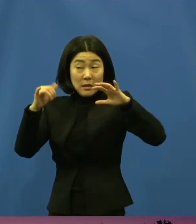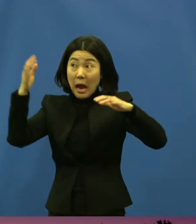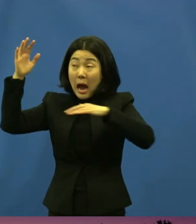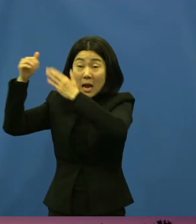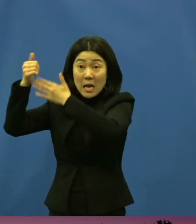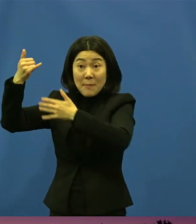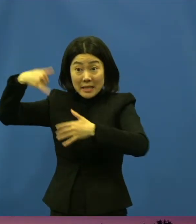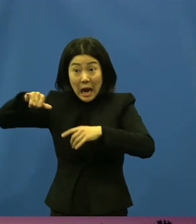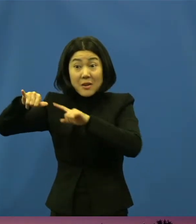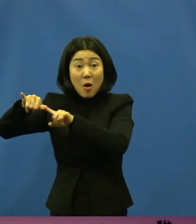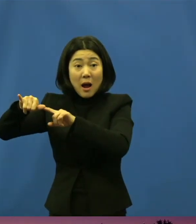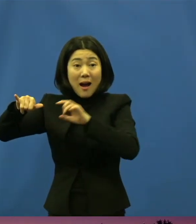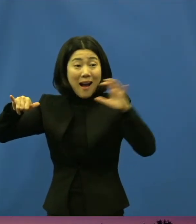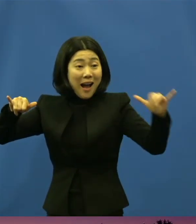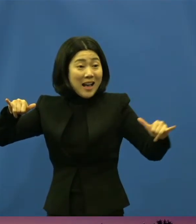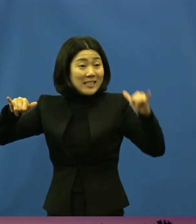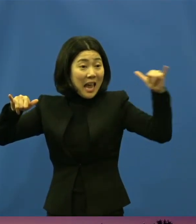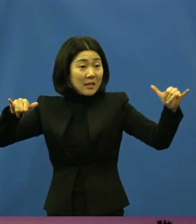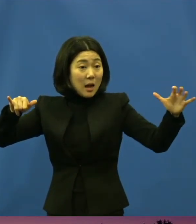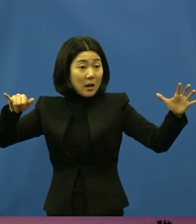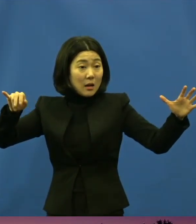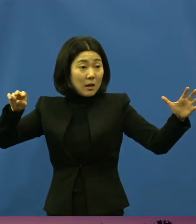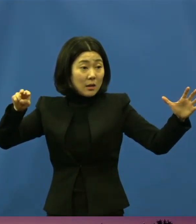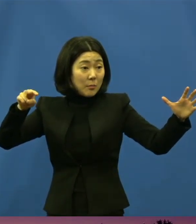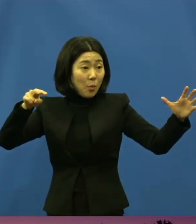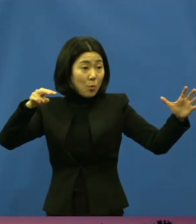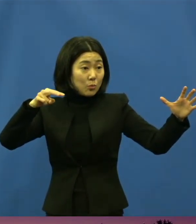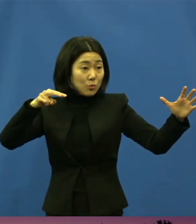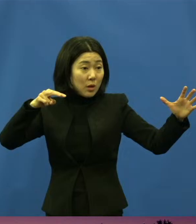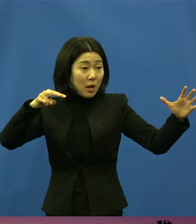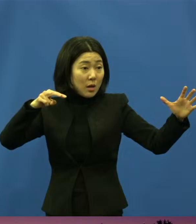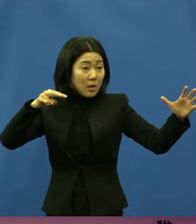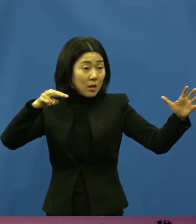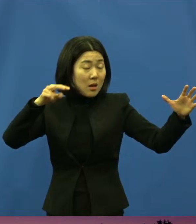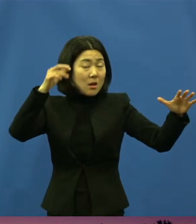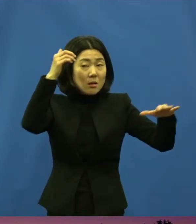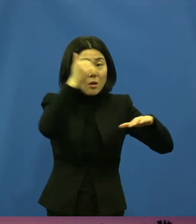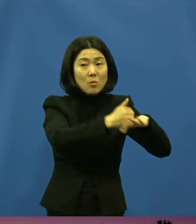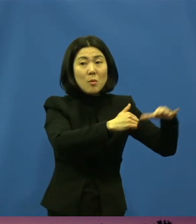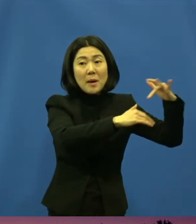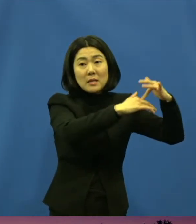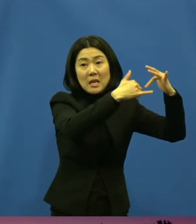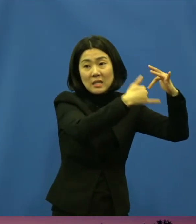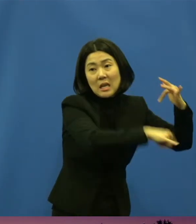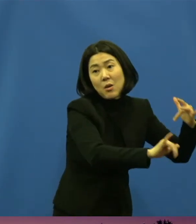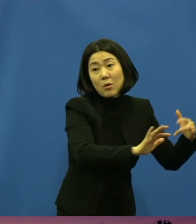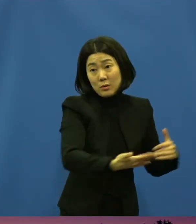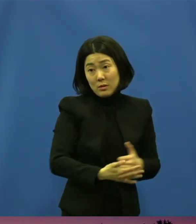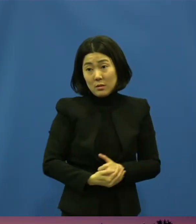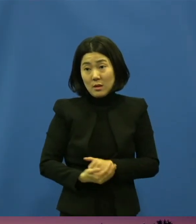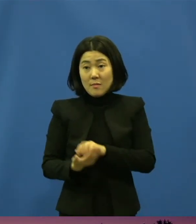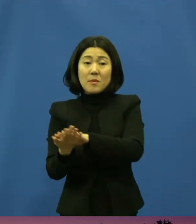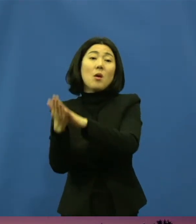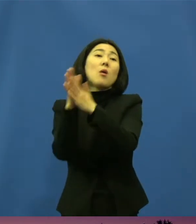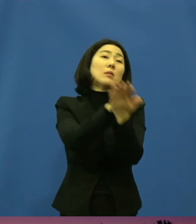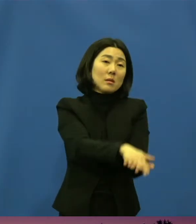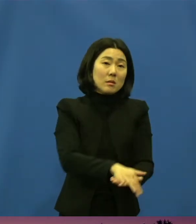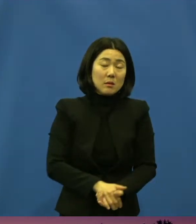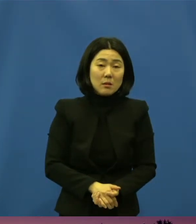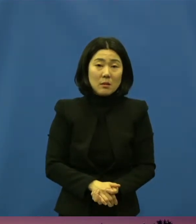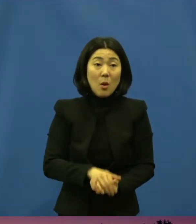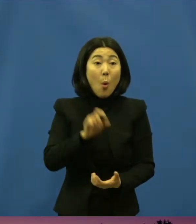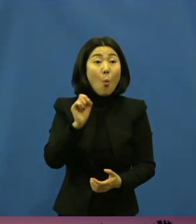영광을 드러내는 자로 살아가야 되는 사람이 세상을 사랑하는 순간 모든 게